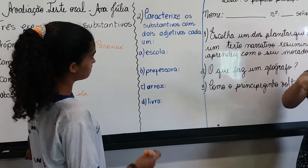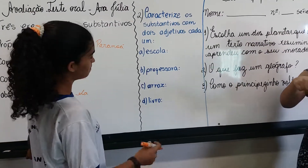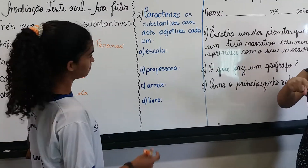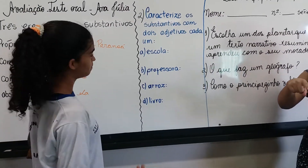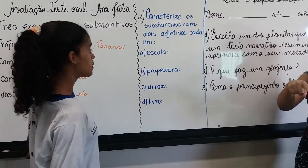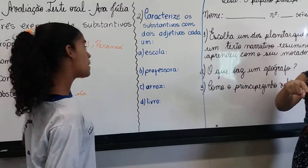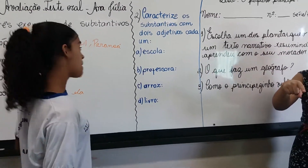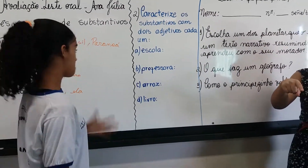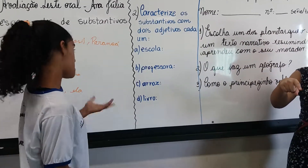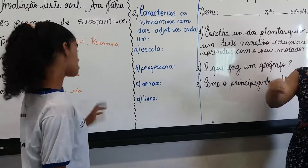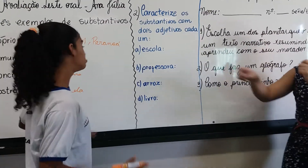Bonita?